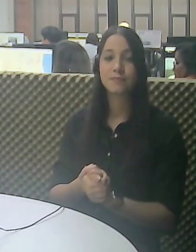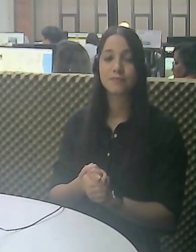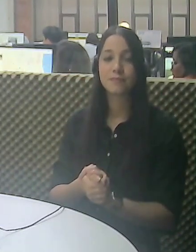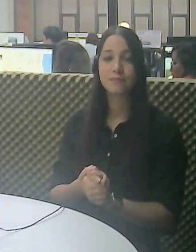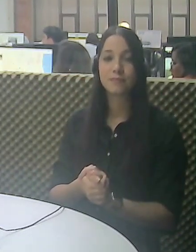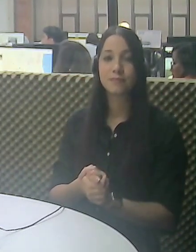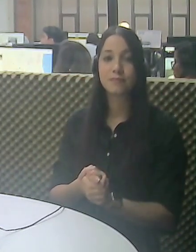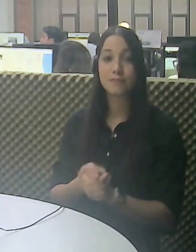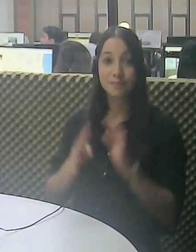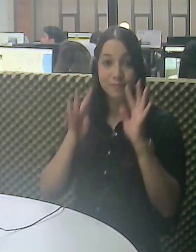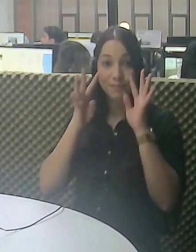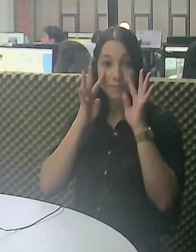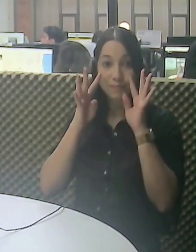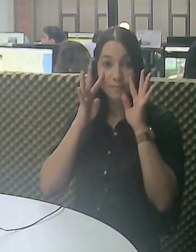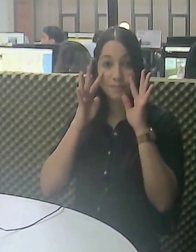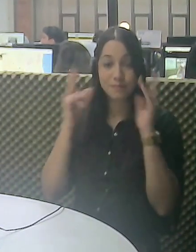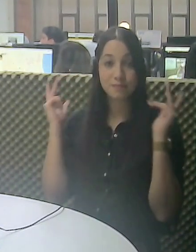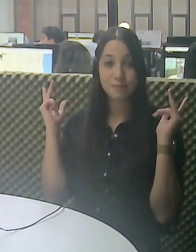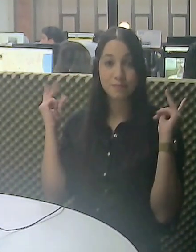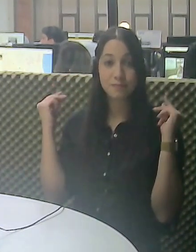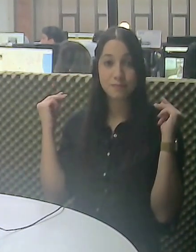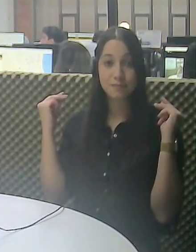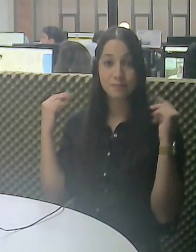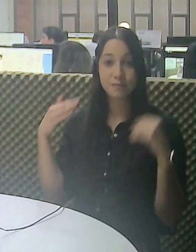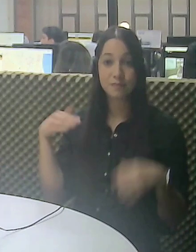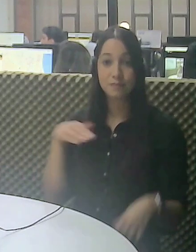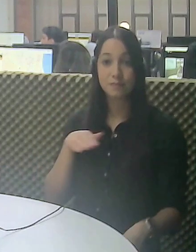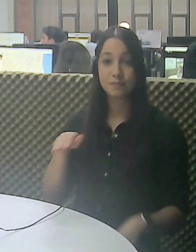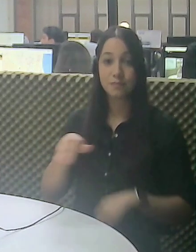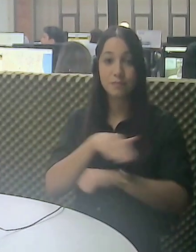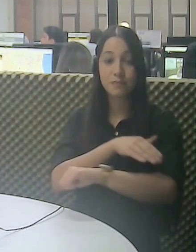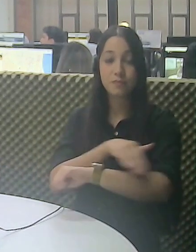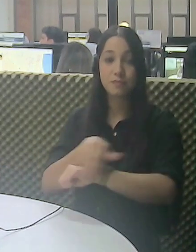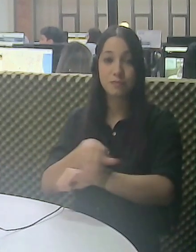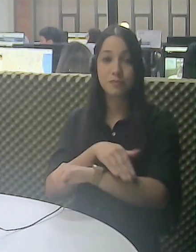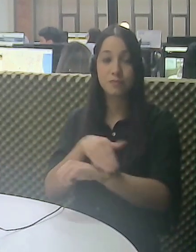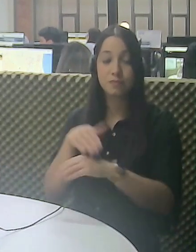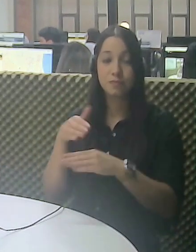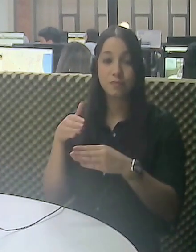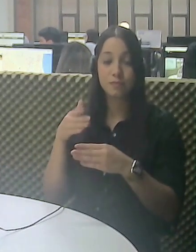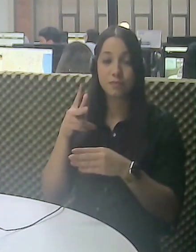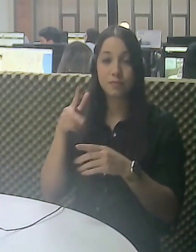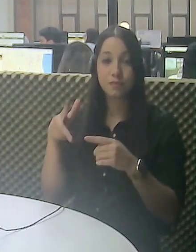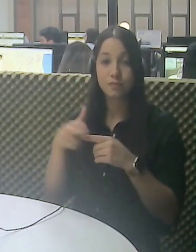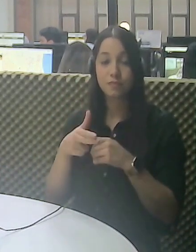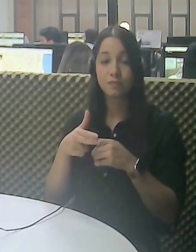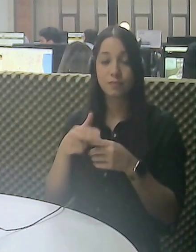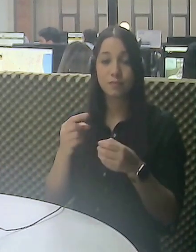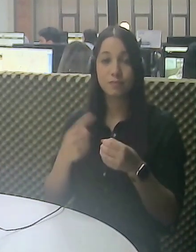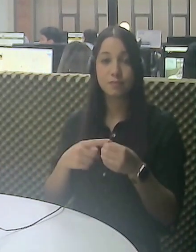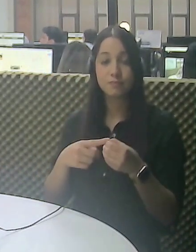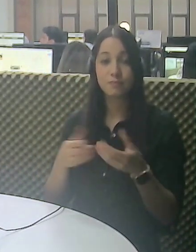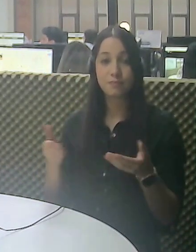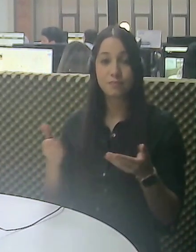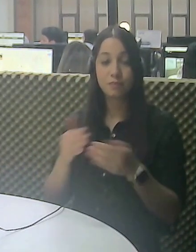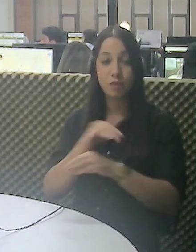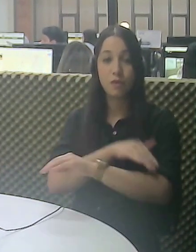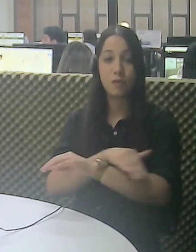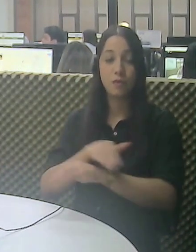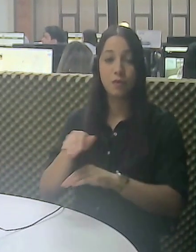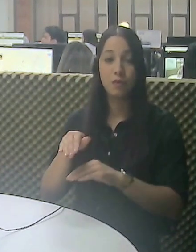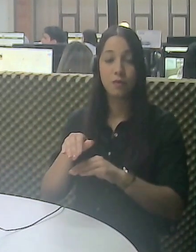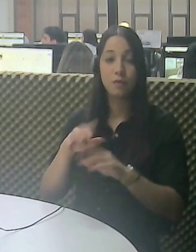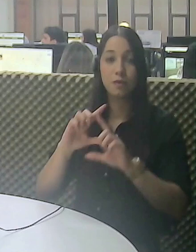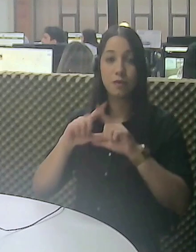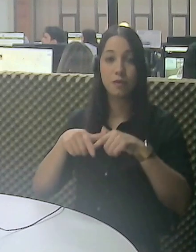notícias. Atenção, condutores de veículos, para as interdições que estão acontecendo no trânsito de nossa cidade. A Avenida Israel,